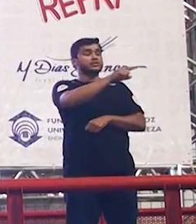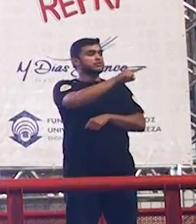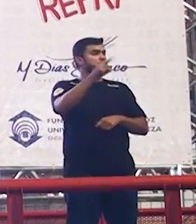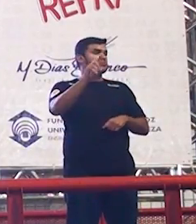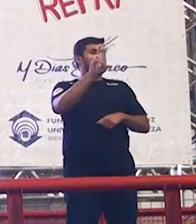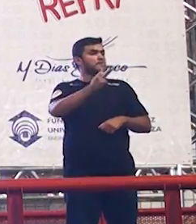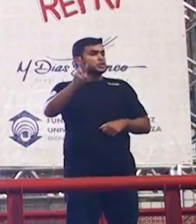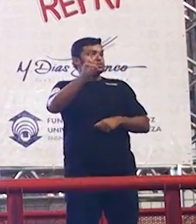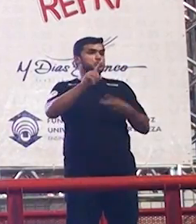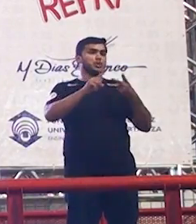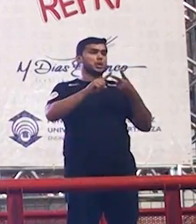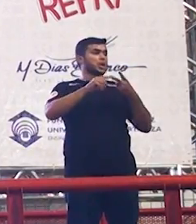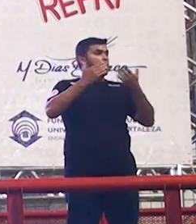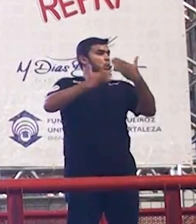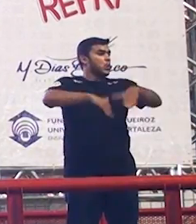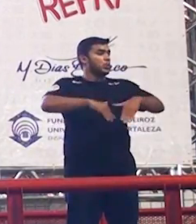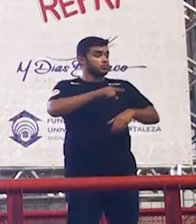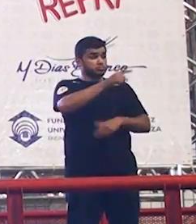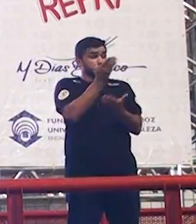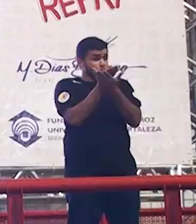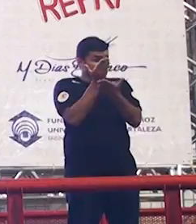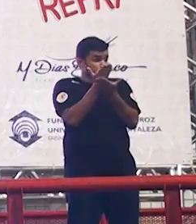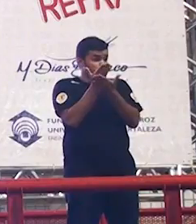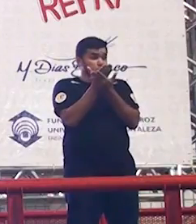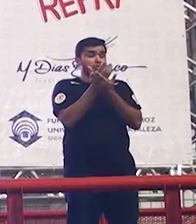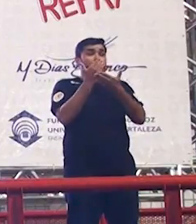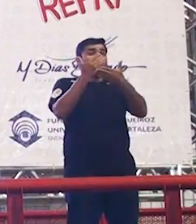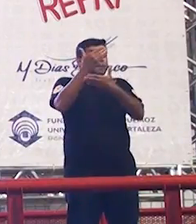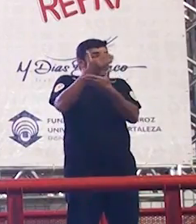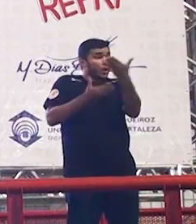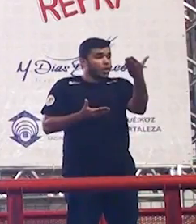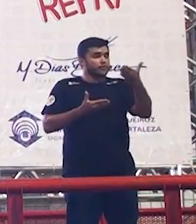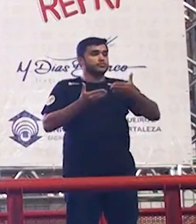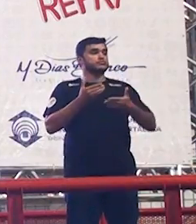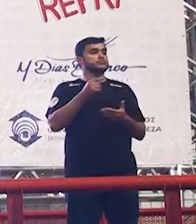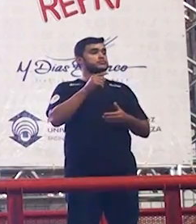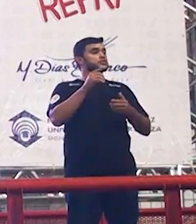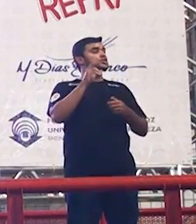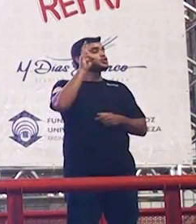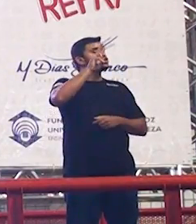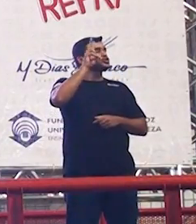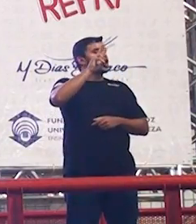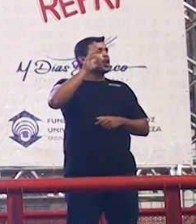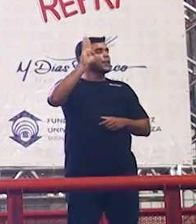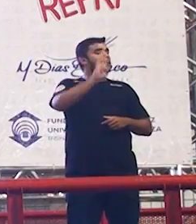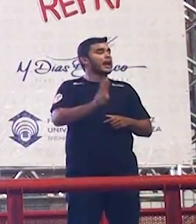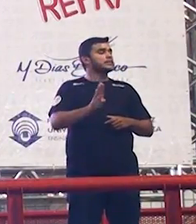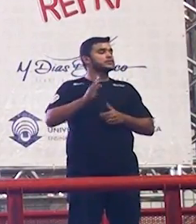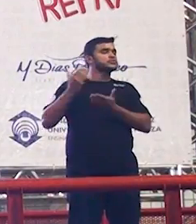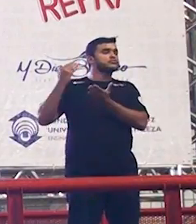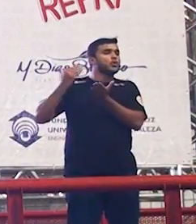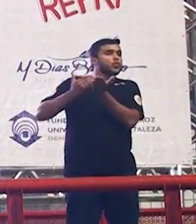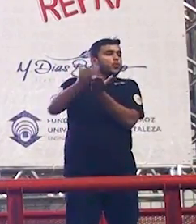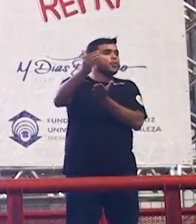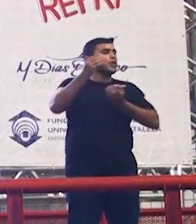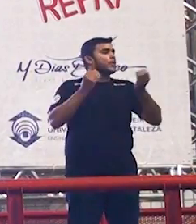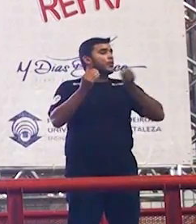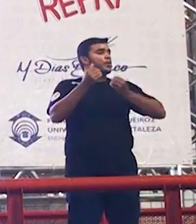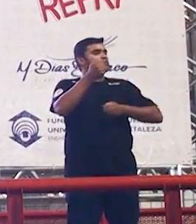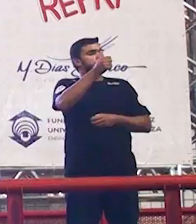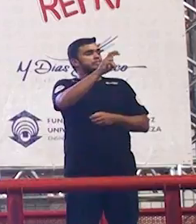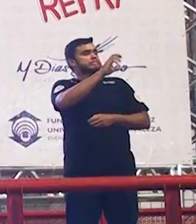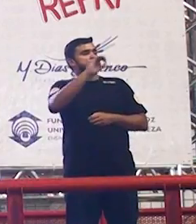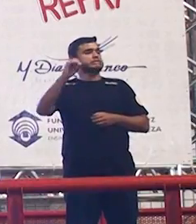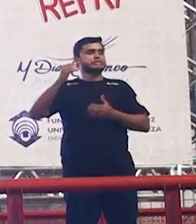de vestibular e eu preciso estudar história geral. Aliás, desculpa, história do Brasil. O que eu preciso estudar em história do